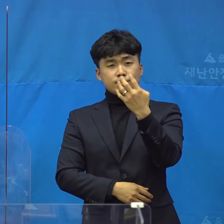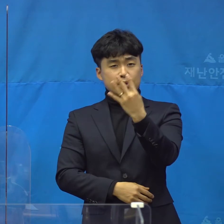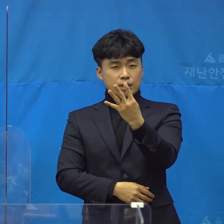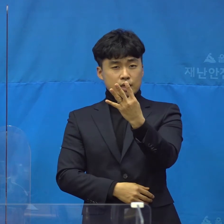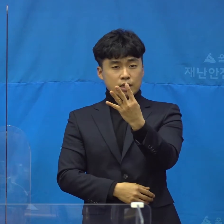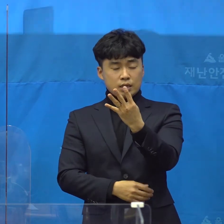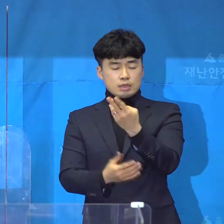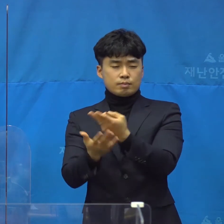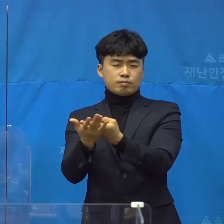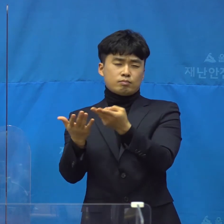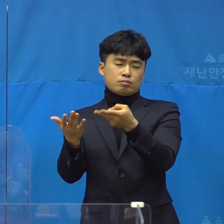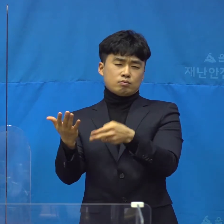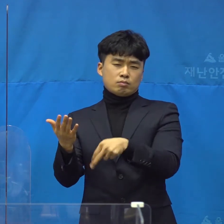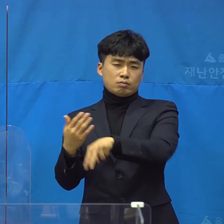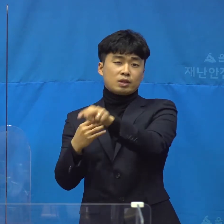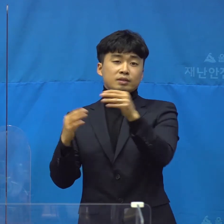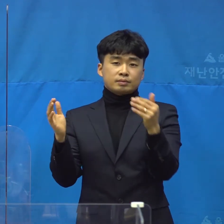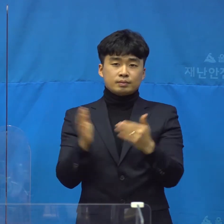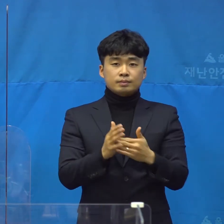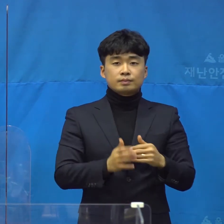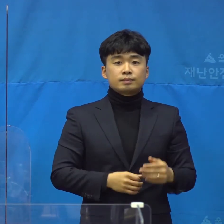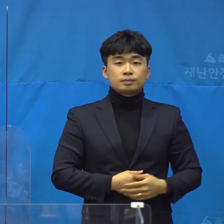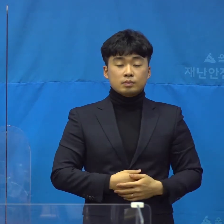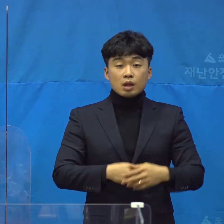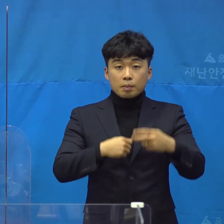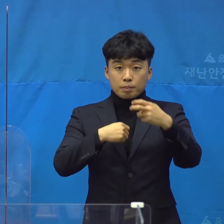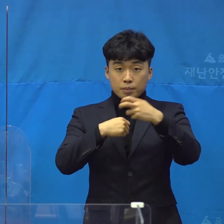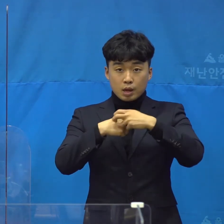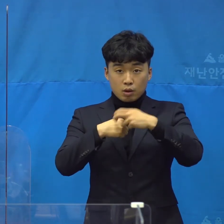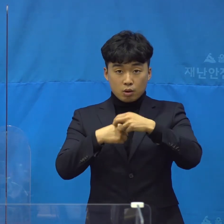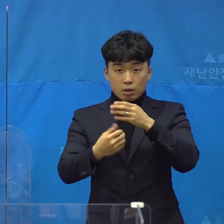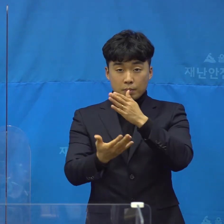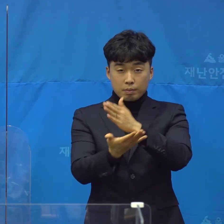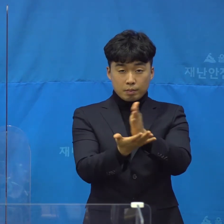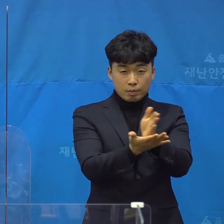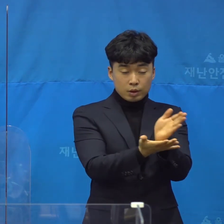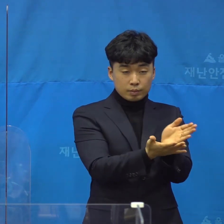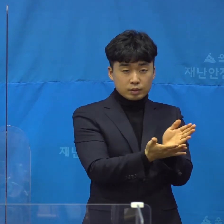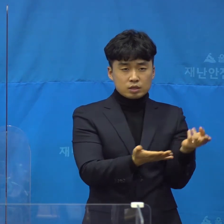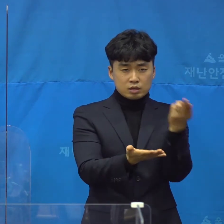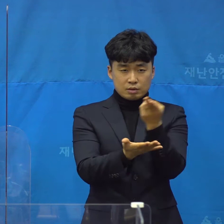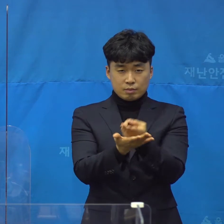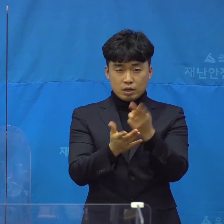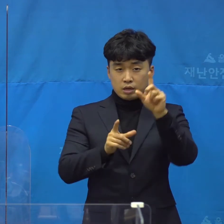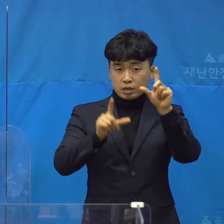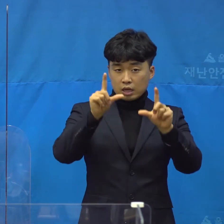884명이 퇴원하였습니다. 병원별 입원 예정 현황은